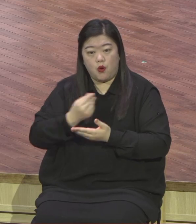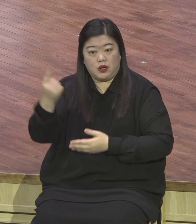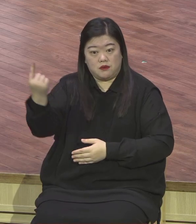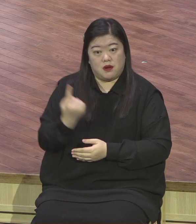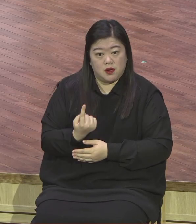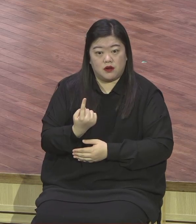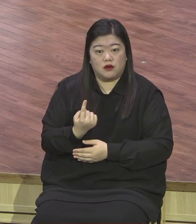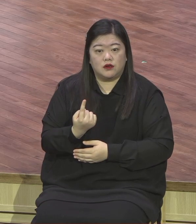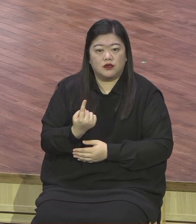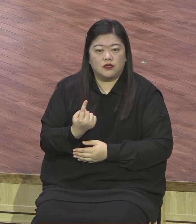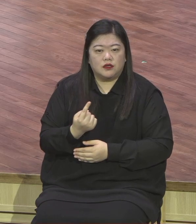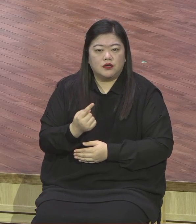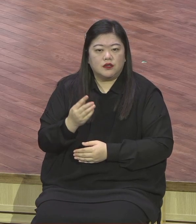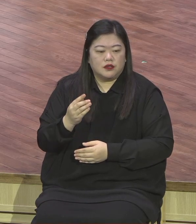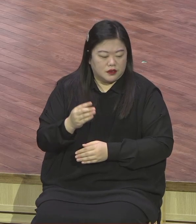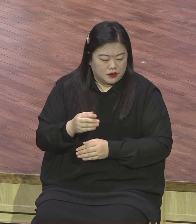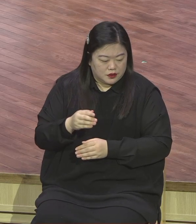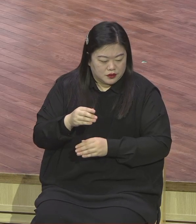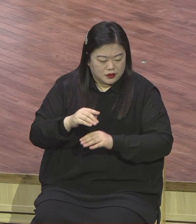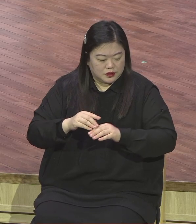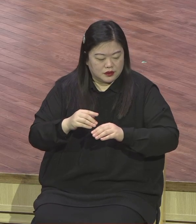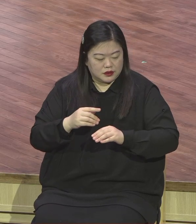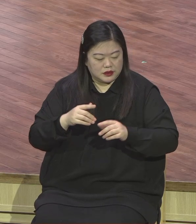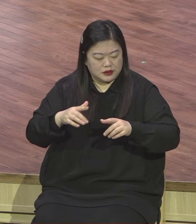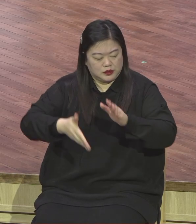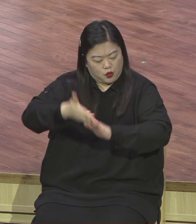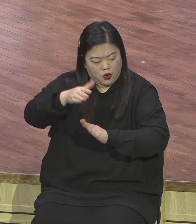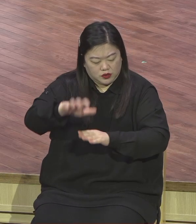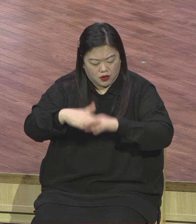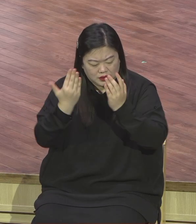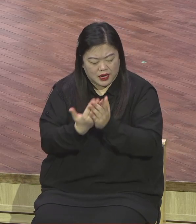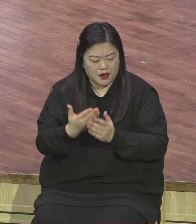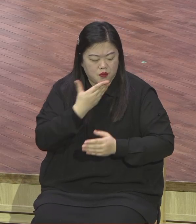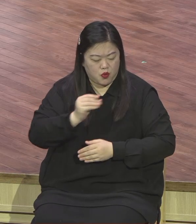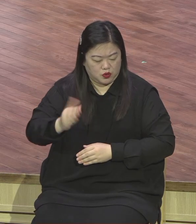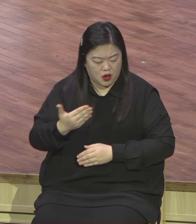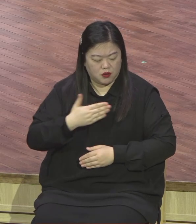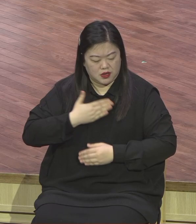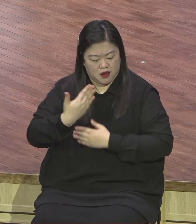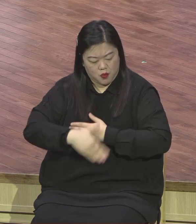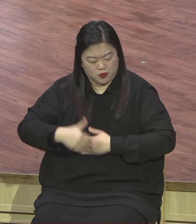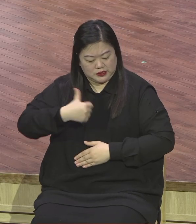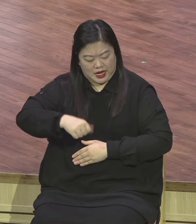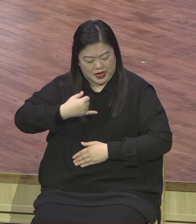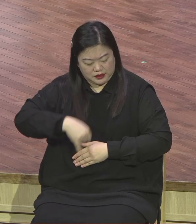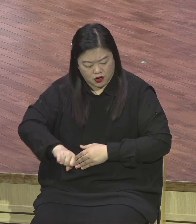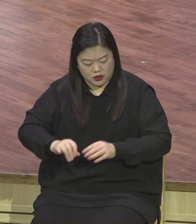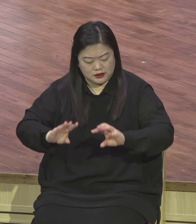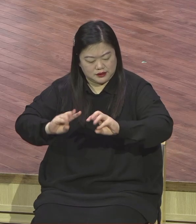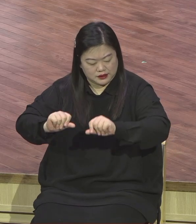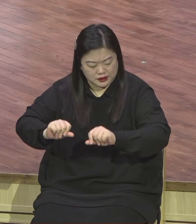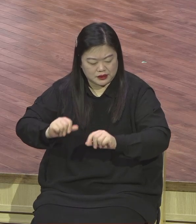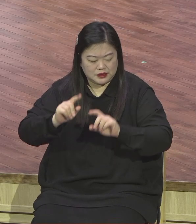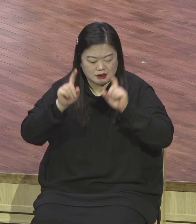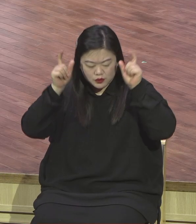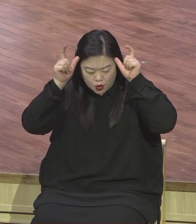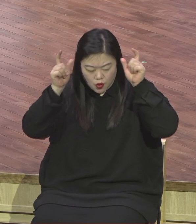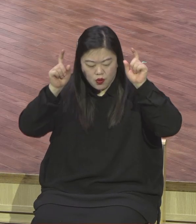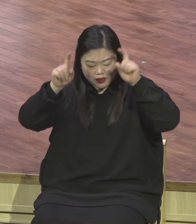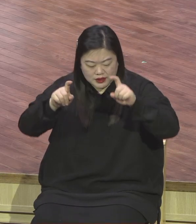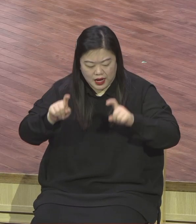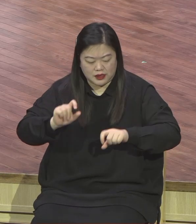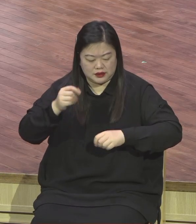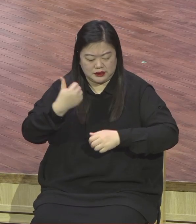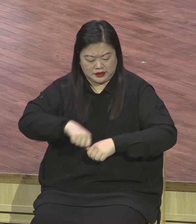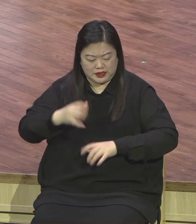내게 이를 네 성의회에서도 복을 받고 덜해서도 복을 받을 것이며 내 몸의 자녀와 내 토지의 소상과 내 짐승의 새끼와 소와 양화의